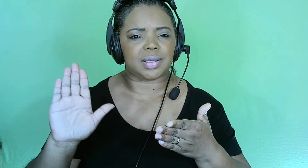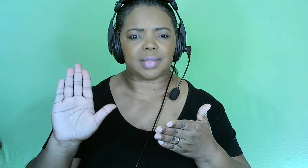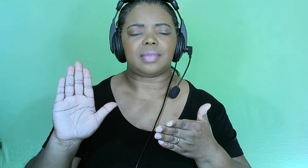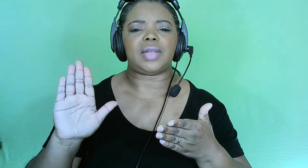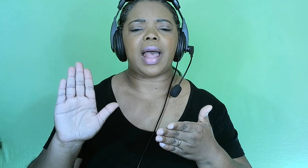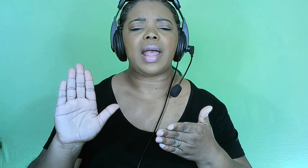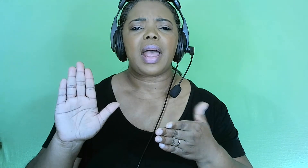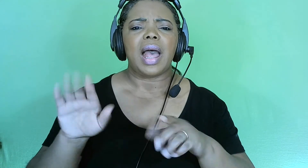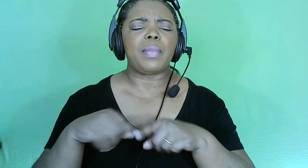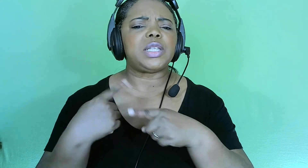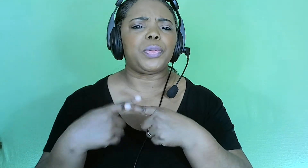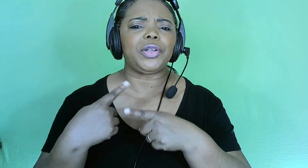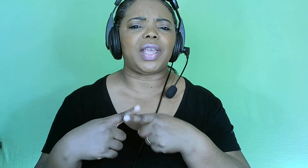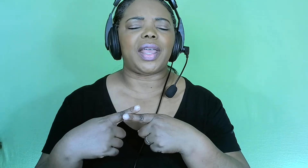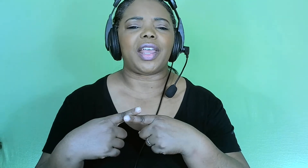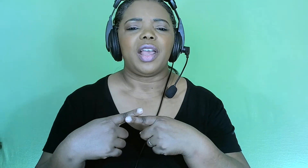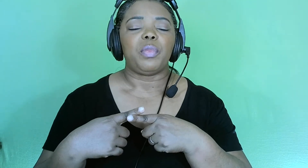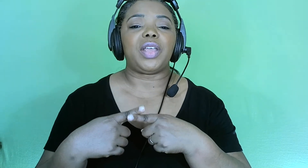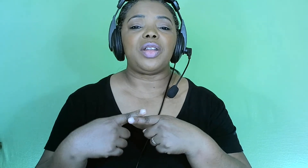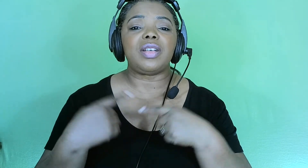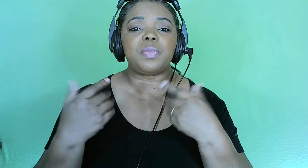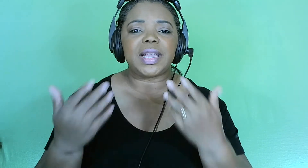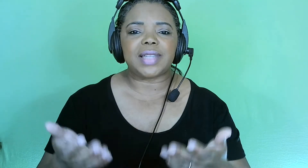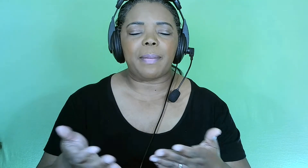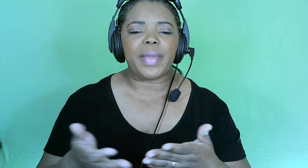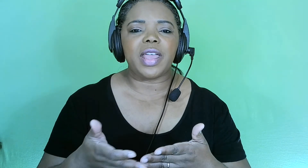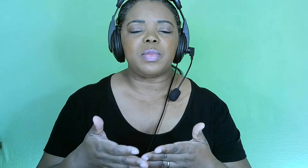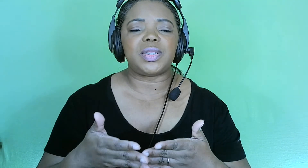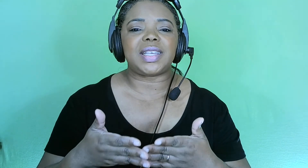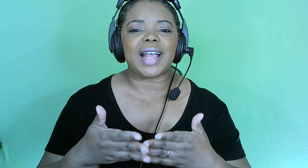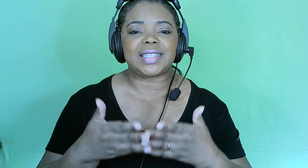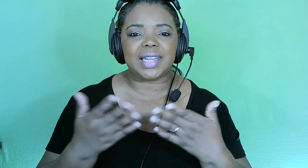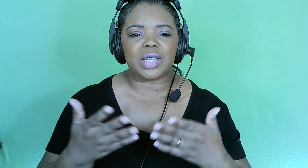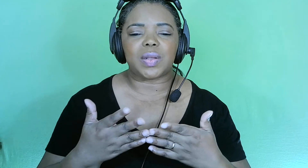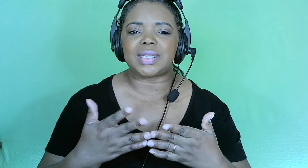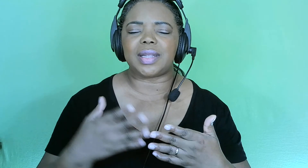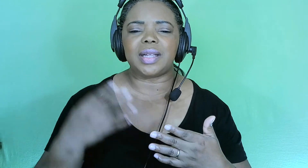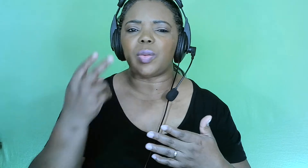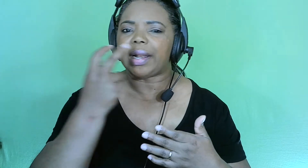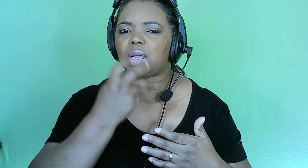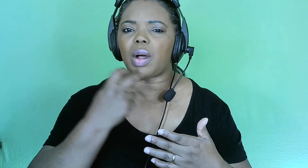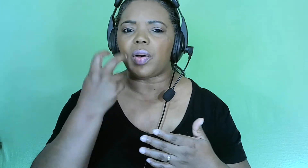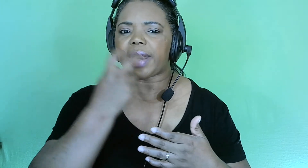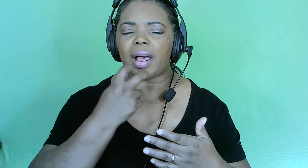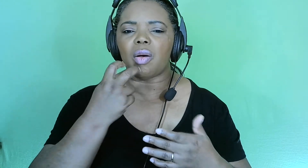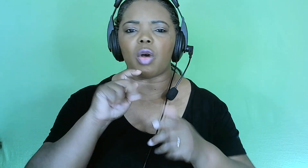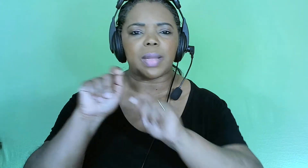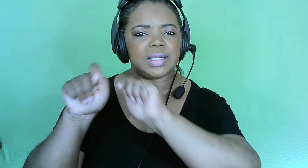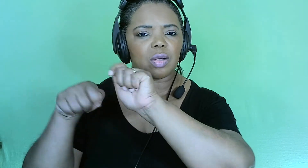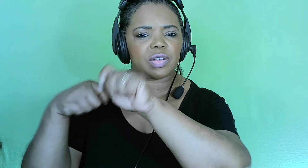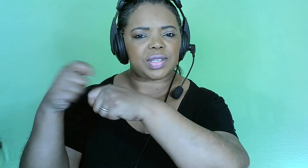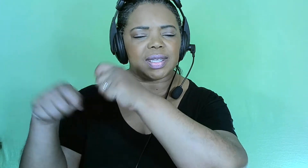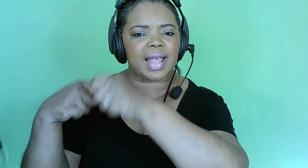mais, tá? Ah, mas por quê? Porque nós bem sabemos que as línguas, tanto a língua oral como as línguas de